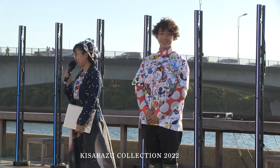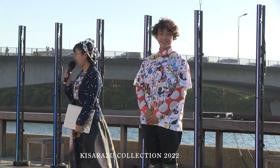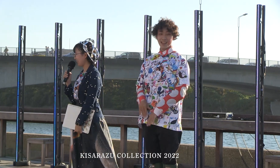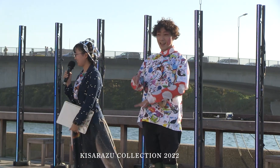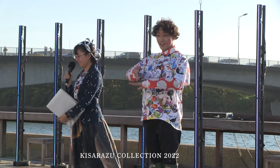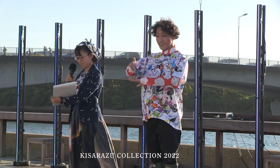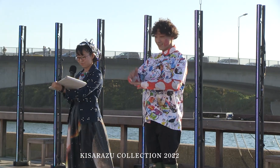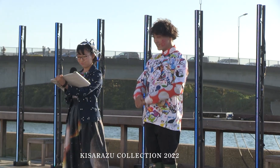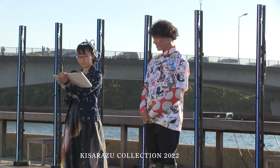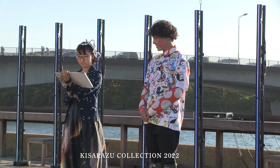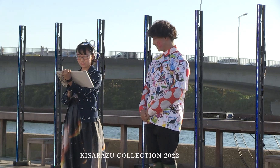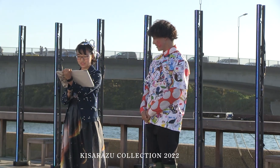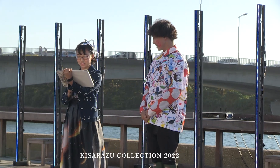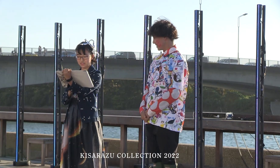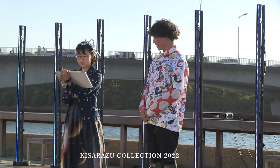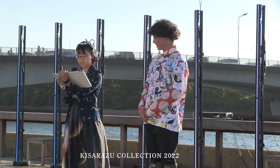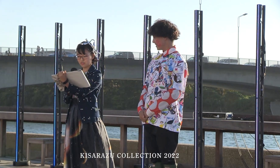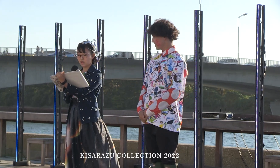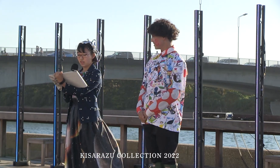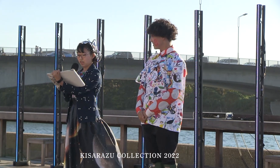ありがとうございます。